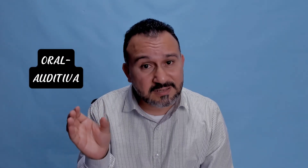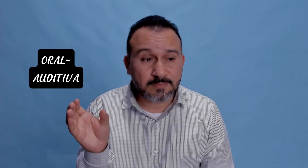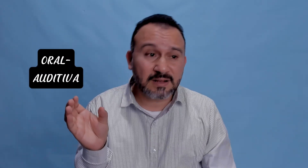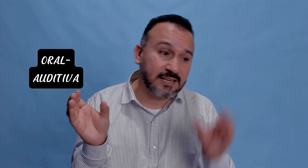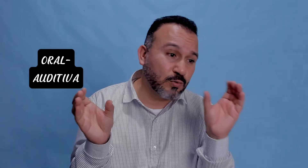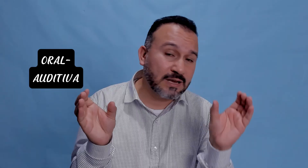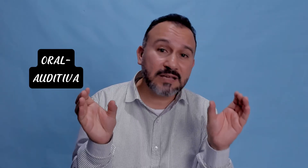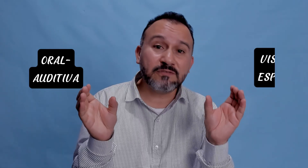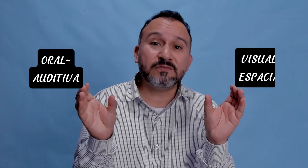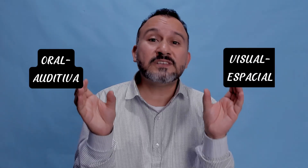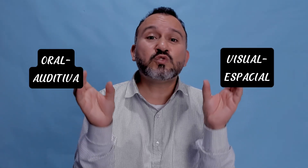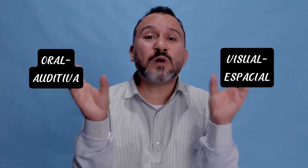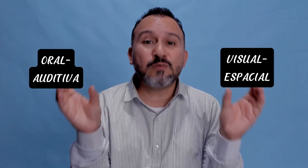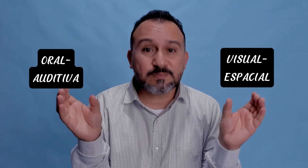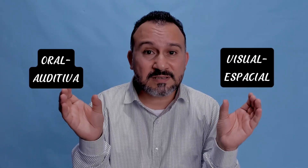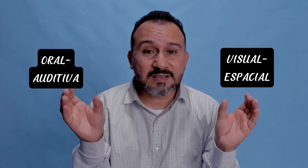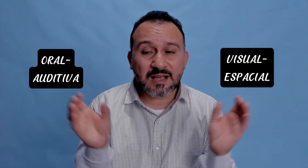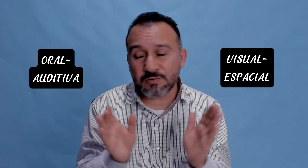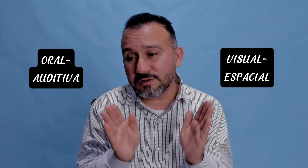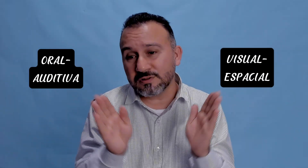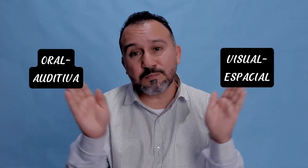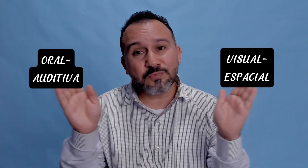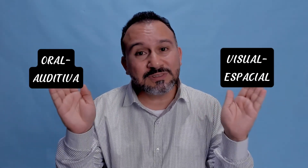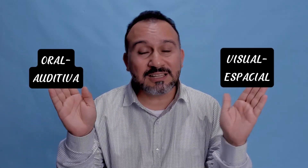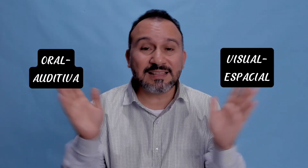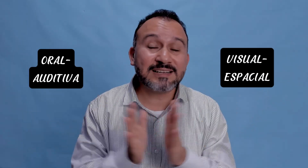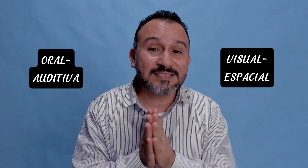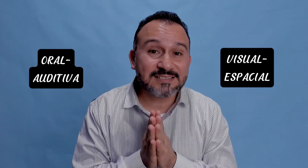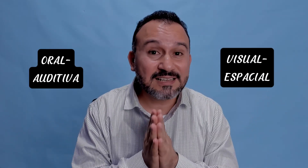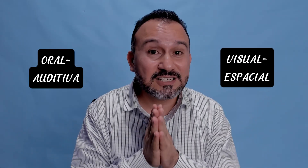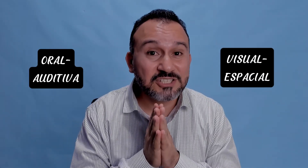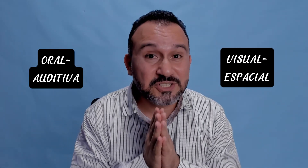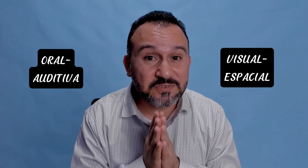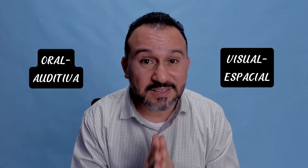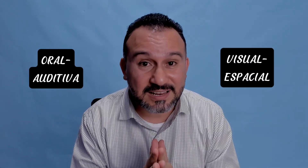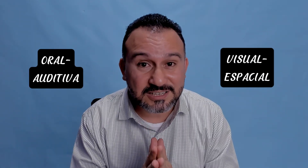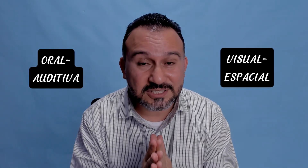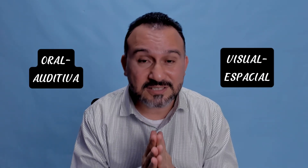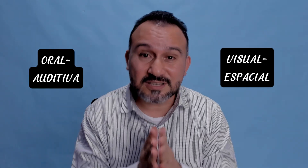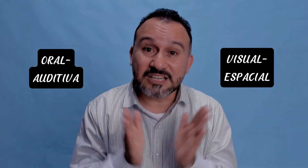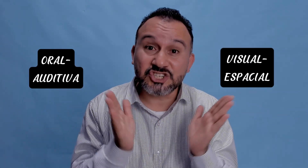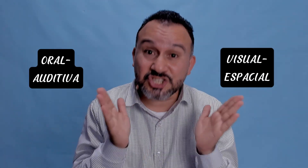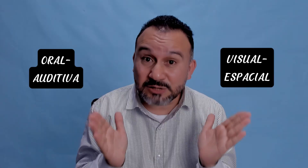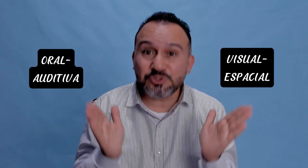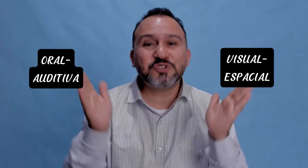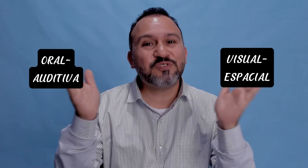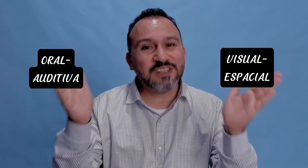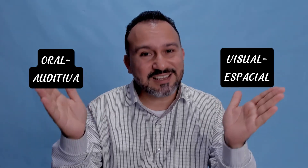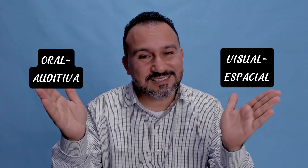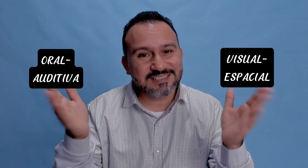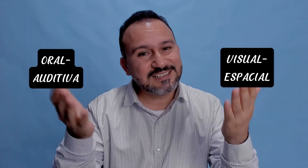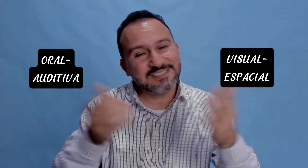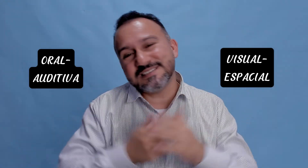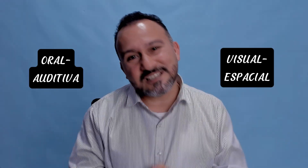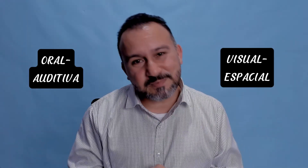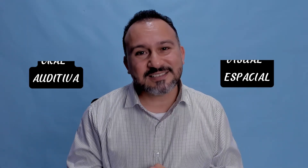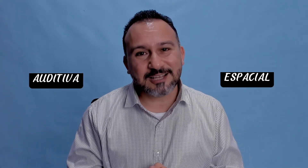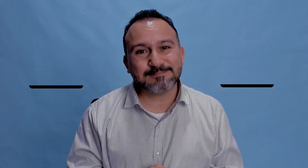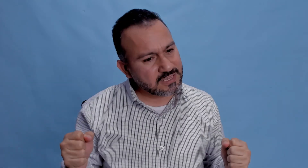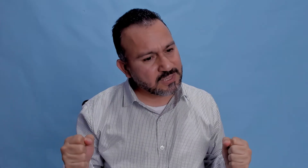uma língua visual espacial. Modalidades diferentes. Jeitos diferentes de se expressar. E eu